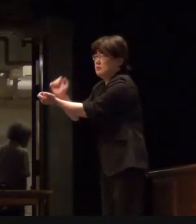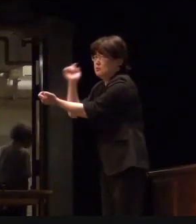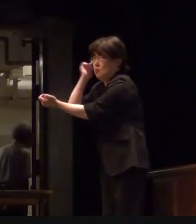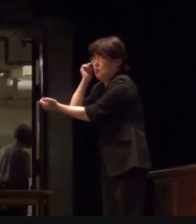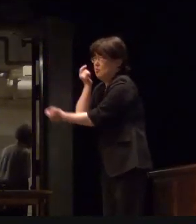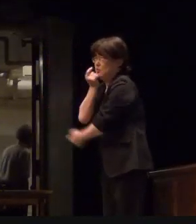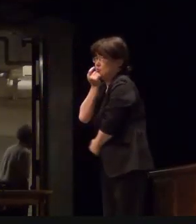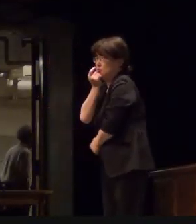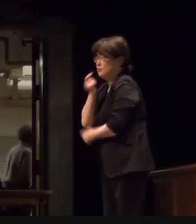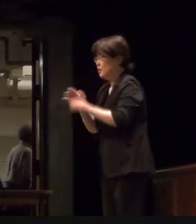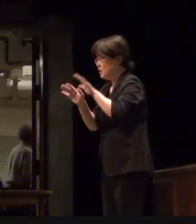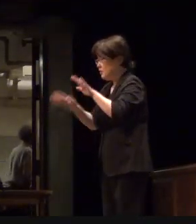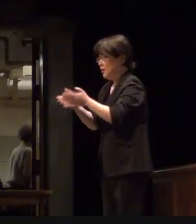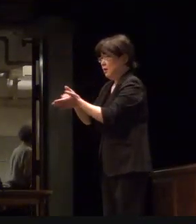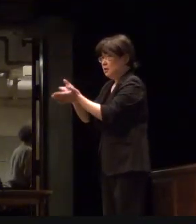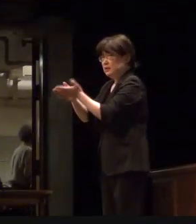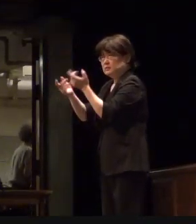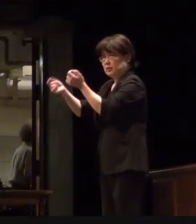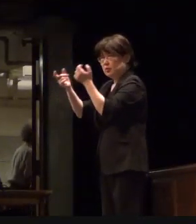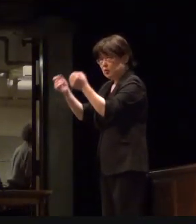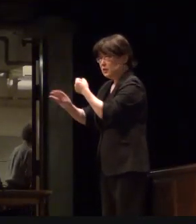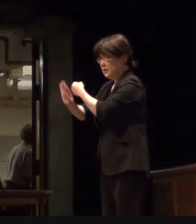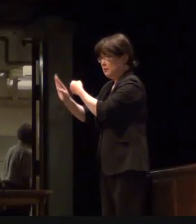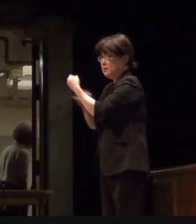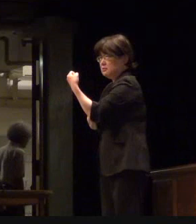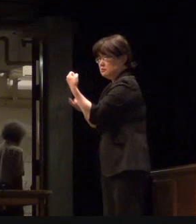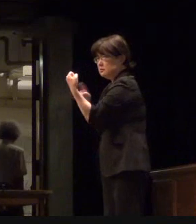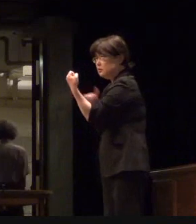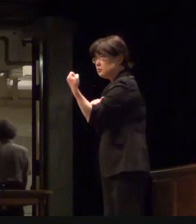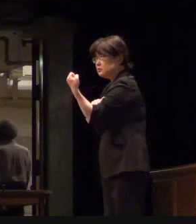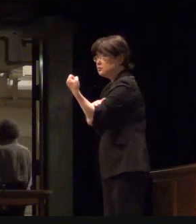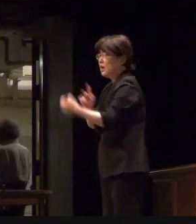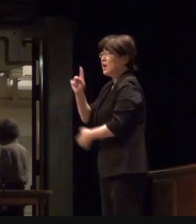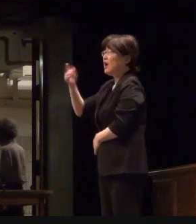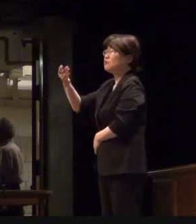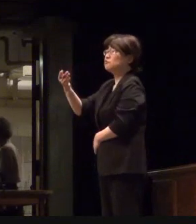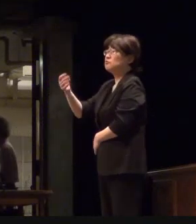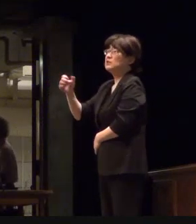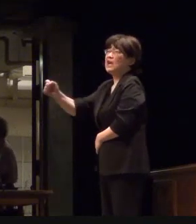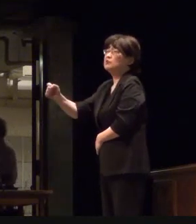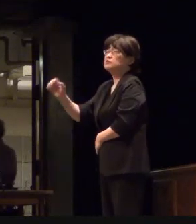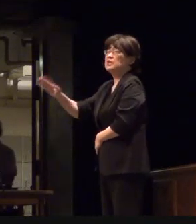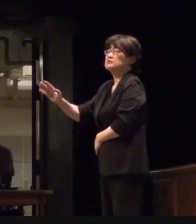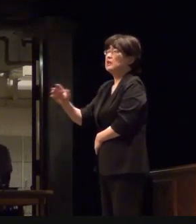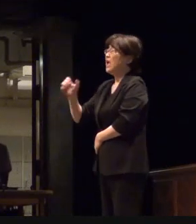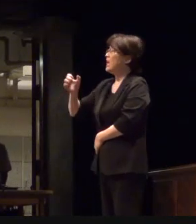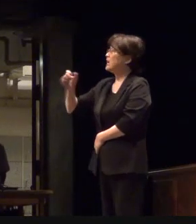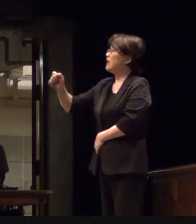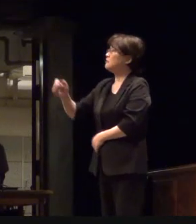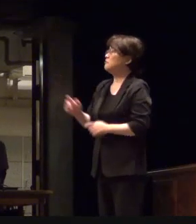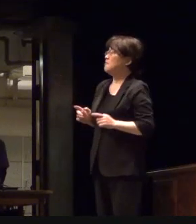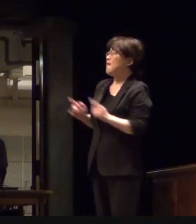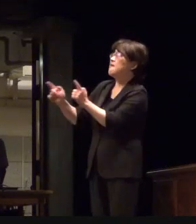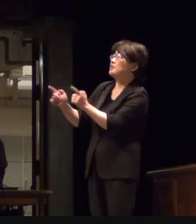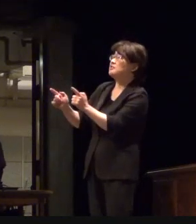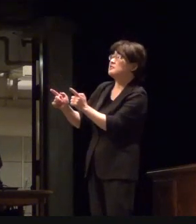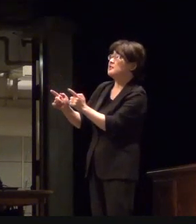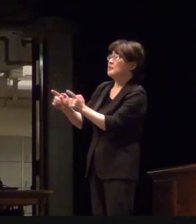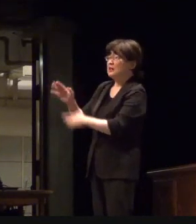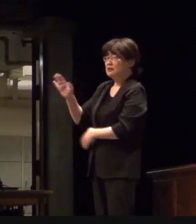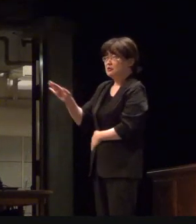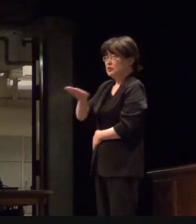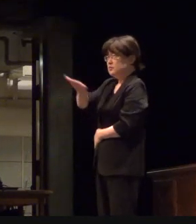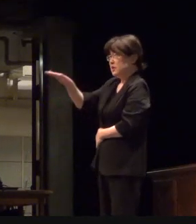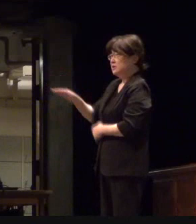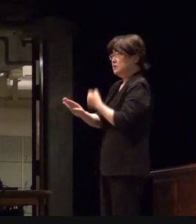上で今聞いていただいたように、原子力というのは核です。核兵器そのものなのです。皆さんは原子力と